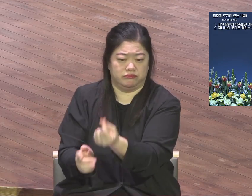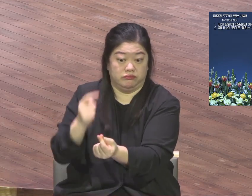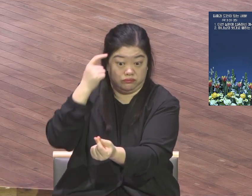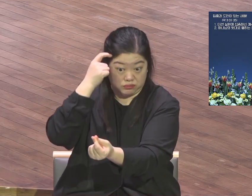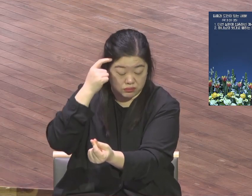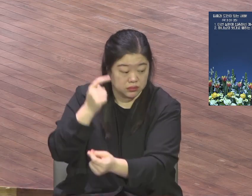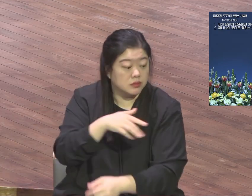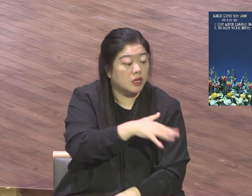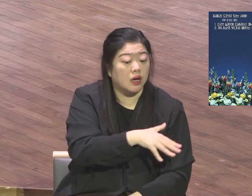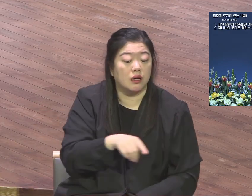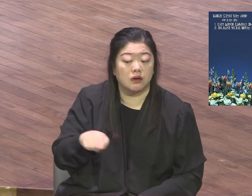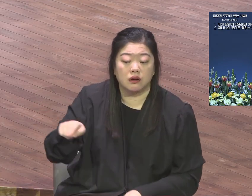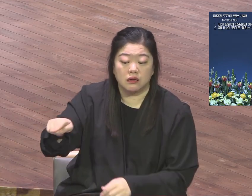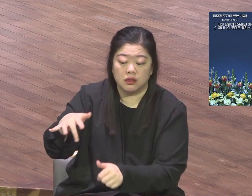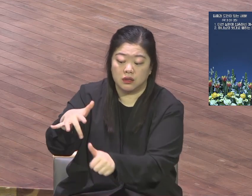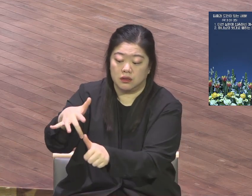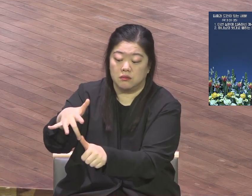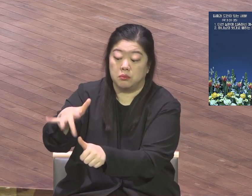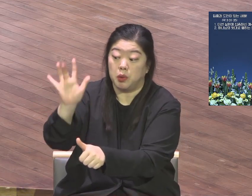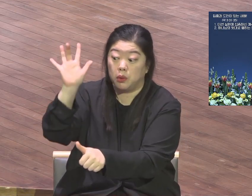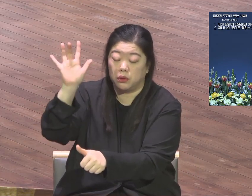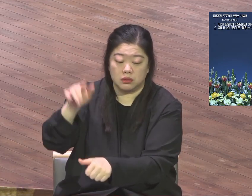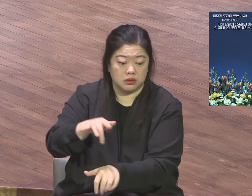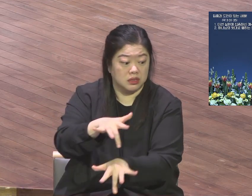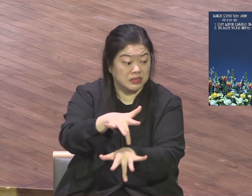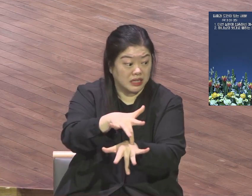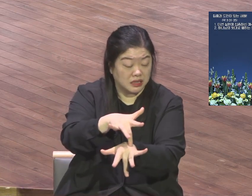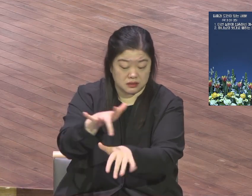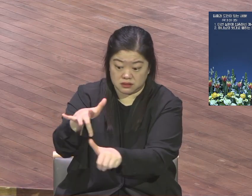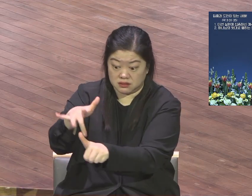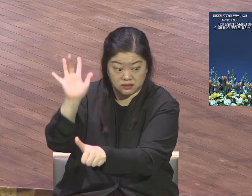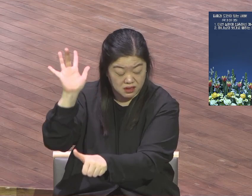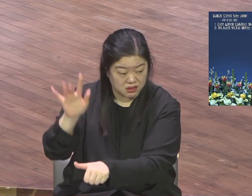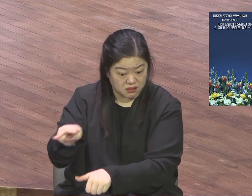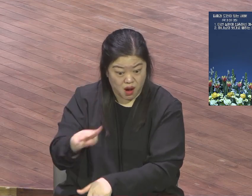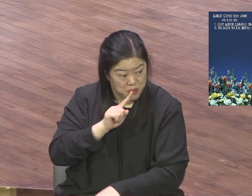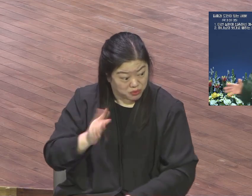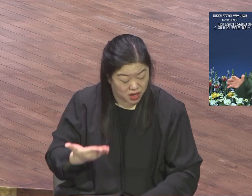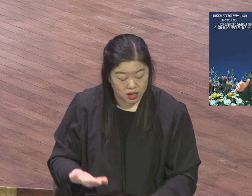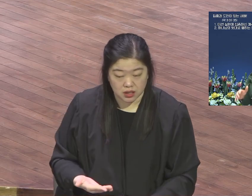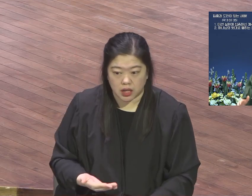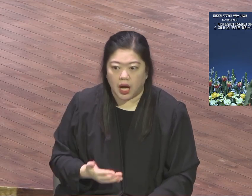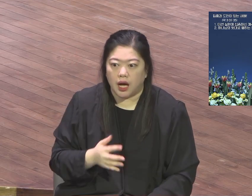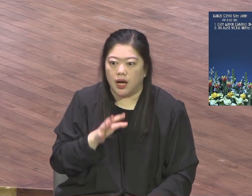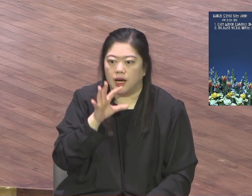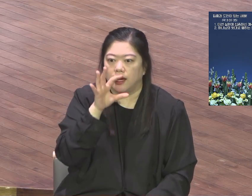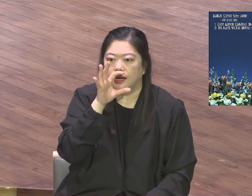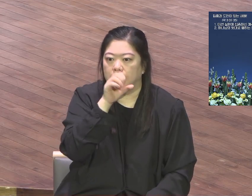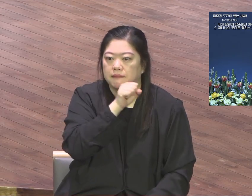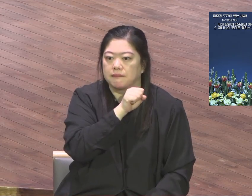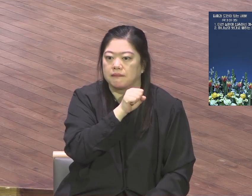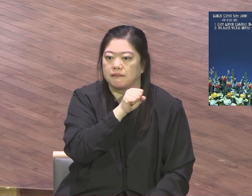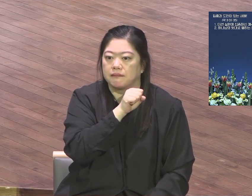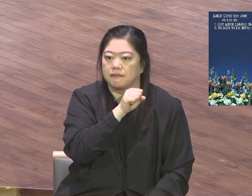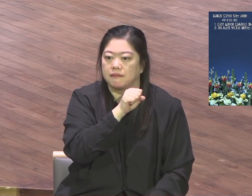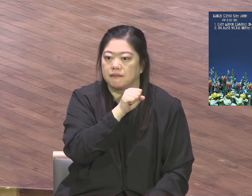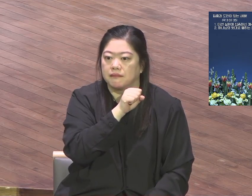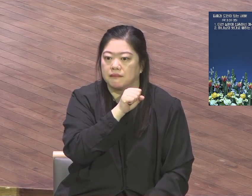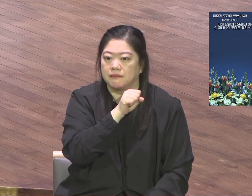천사장이었는데, 이 천사들이 있었는데, 이 천사장을 따르는 이것들이 다 귀신이 저주를 받아가 싹 다 귀신이 되었어요.